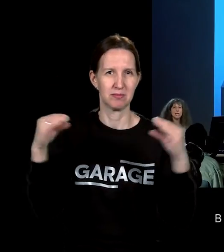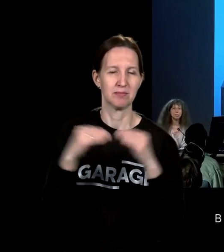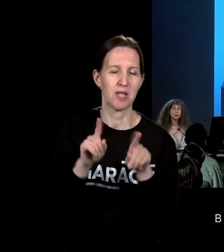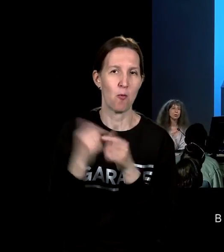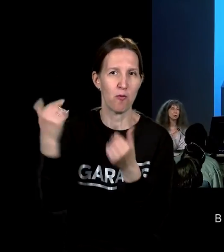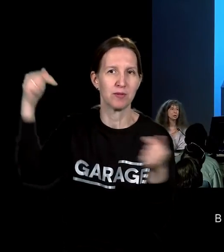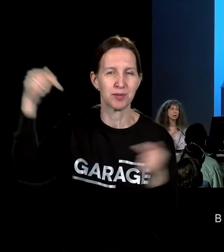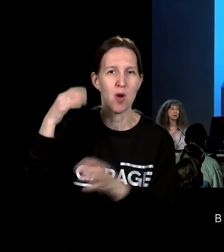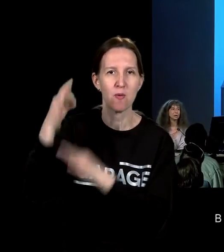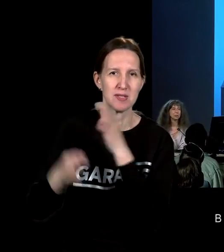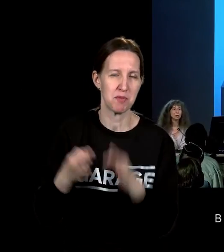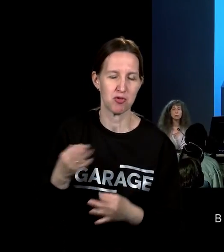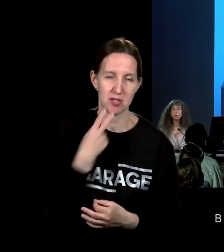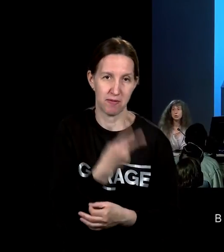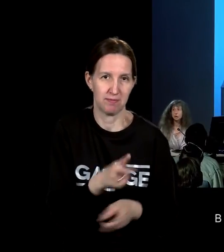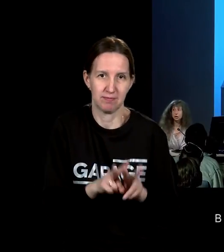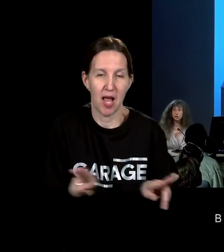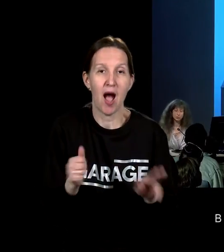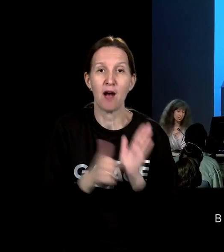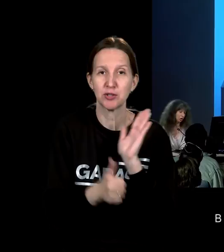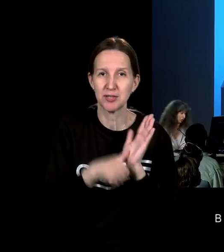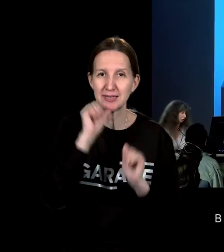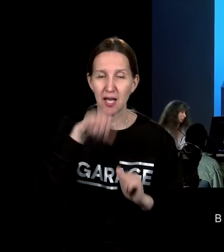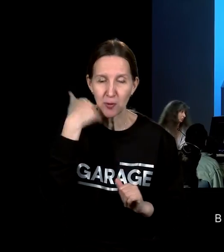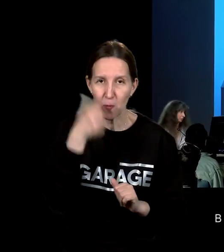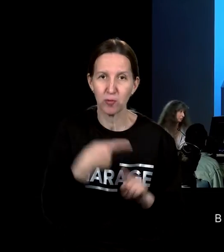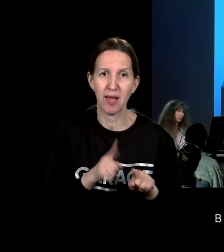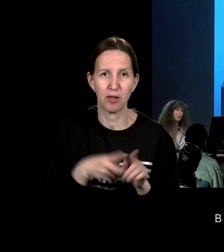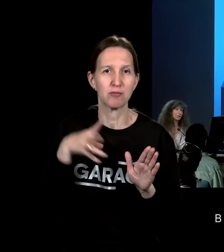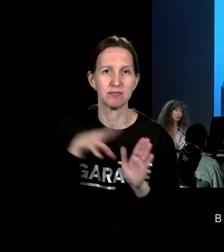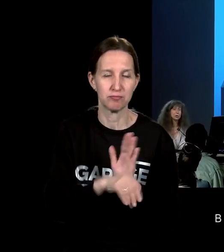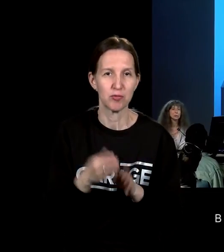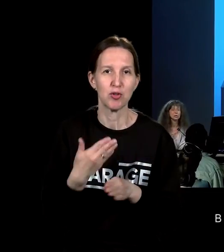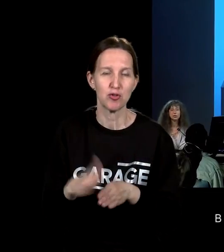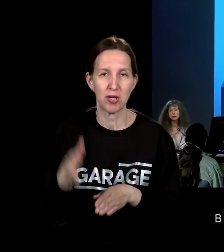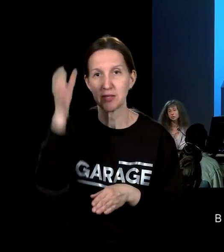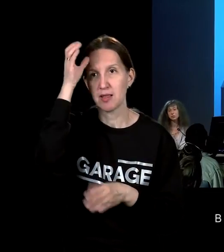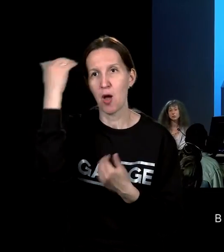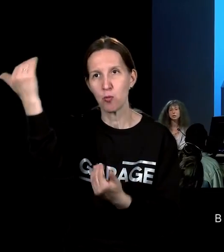свойства. Опять-таки, что в 60-е годы было и частью